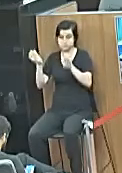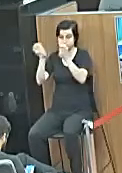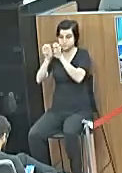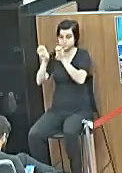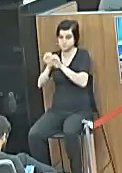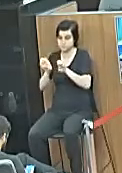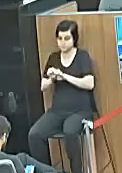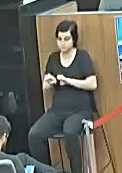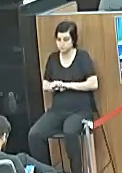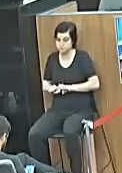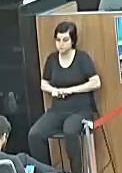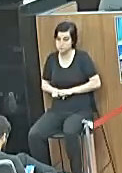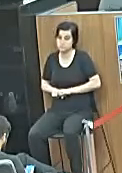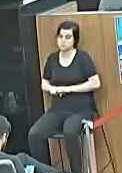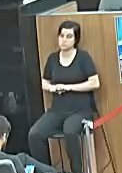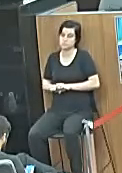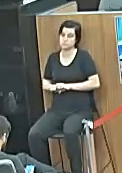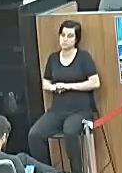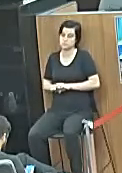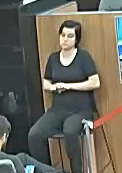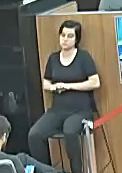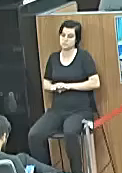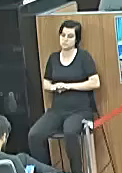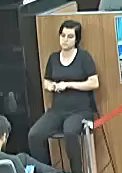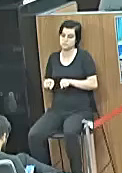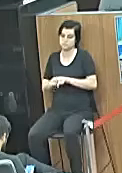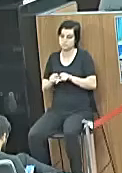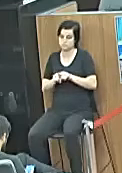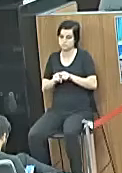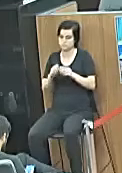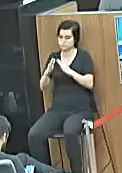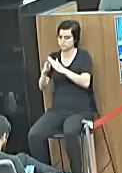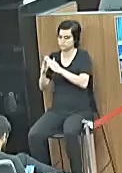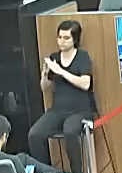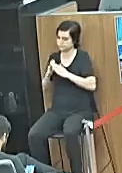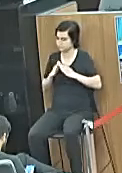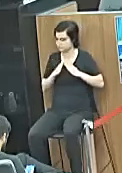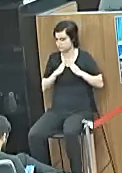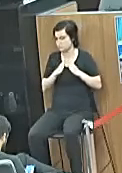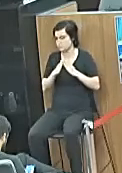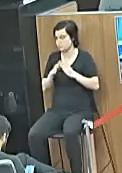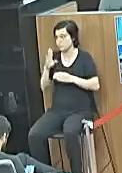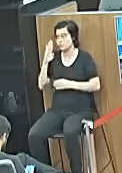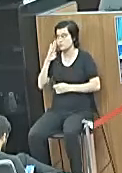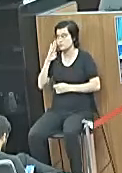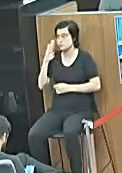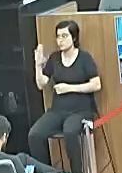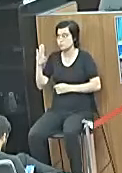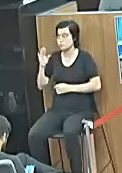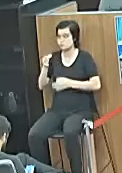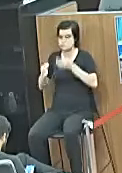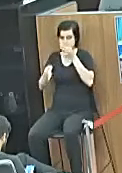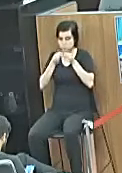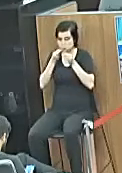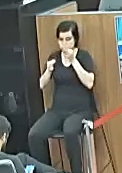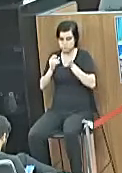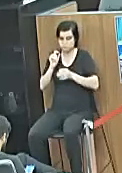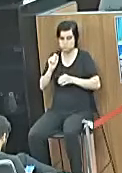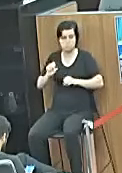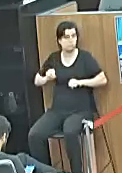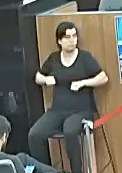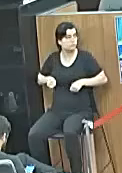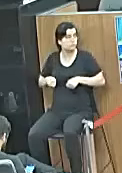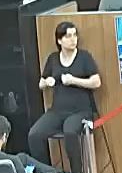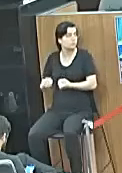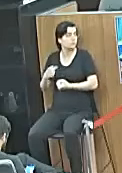rodoviária e 134 mora moradas gerais e as principais alterações sugeridas foram assegurar a